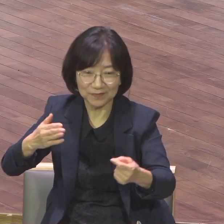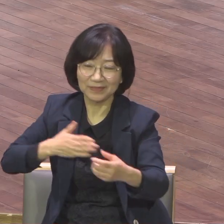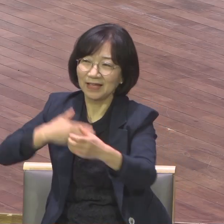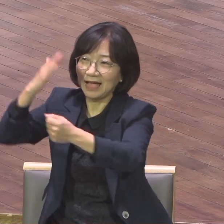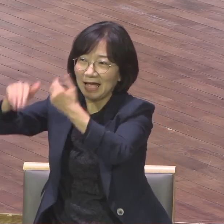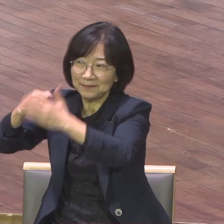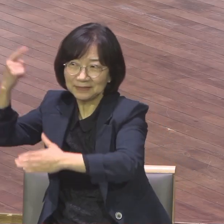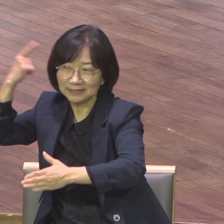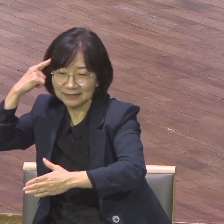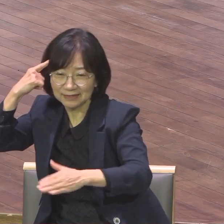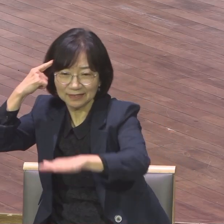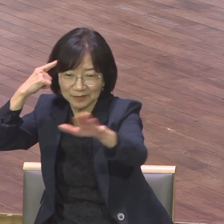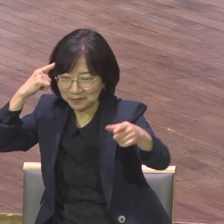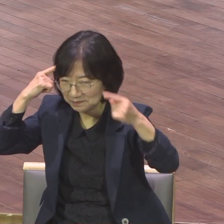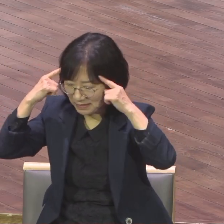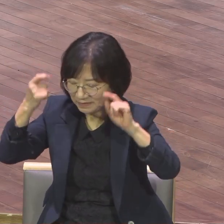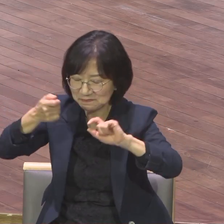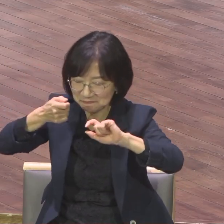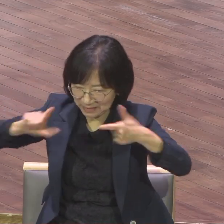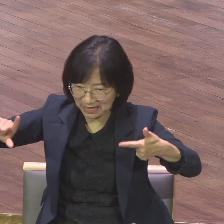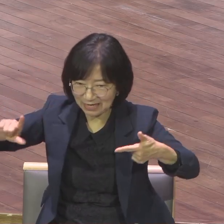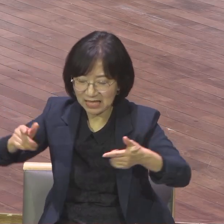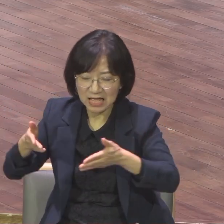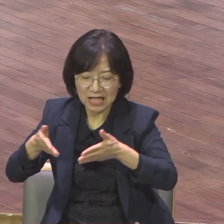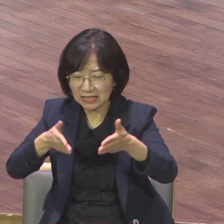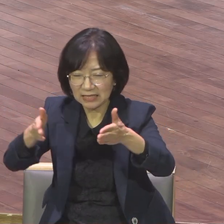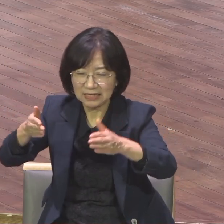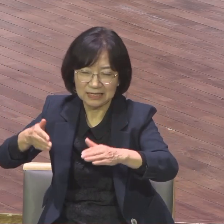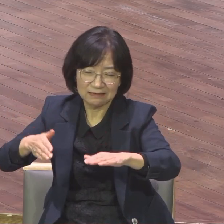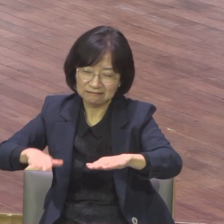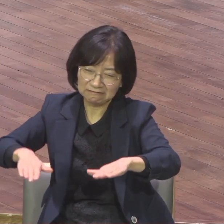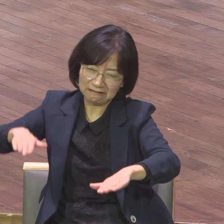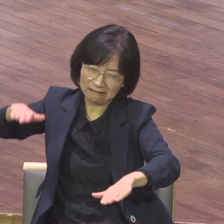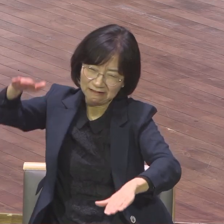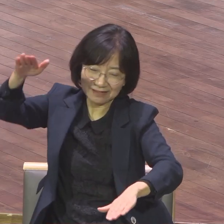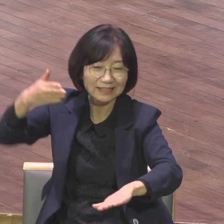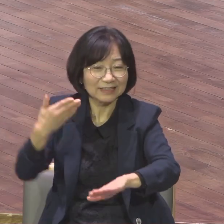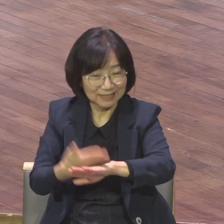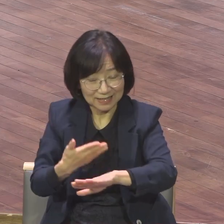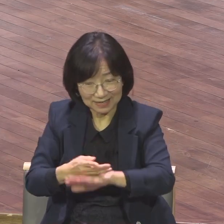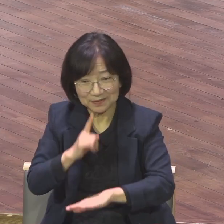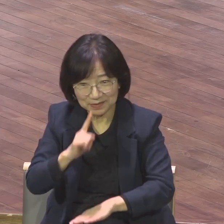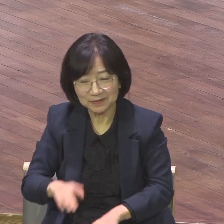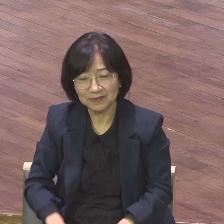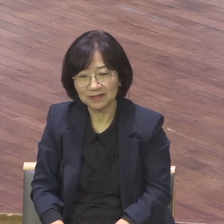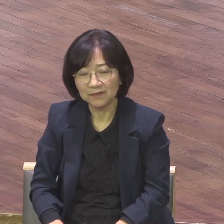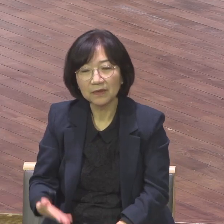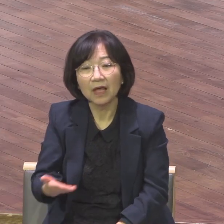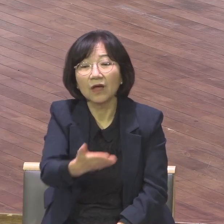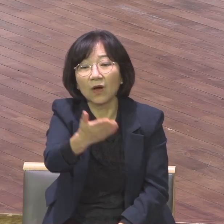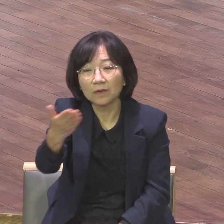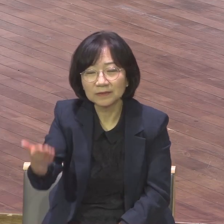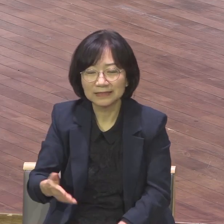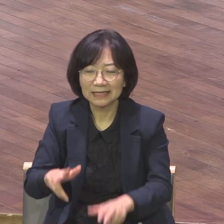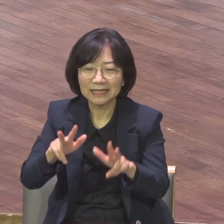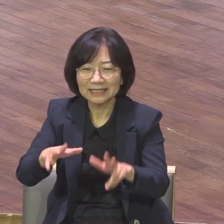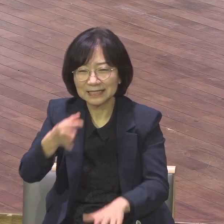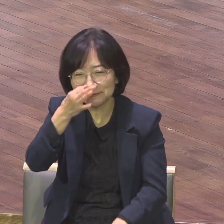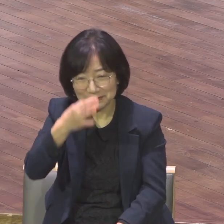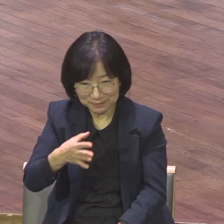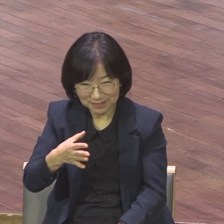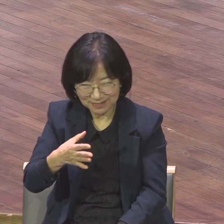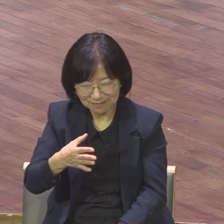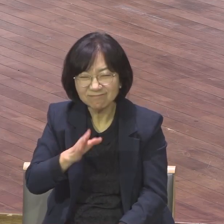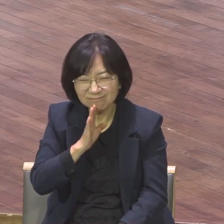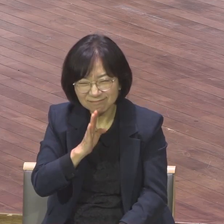정말 여러분이 각종 문제와 사건 아픈 환경 속에서 이 말씀을 묵상해 보면요 답이